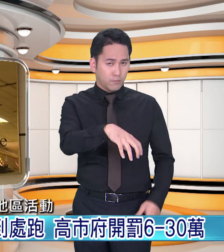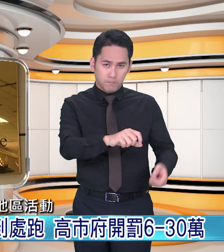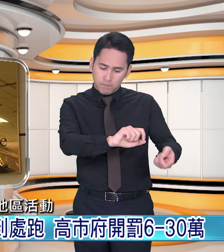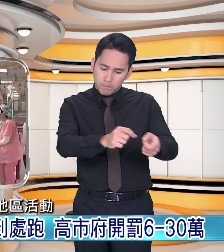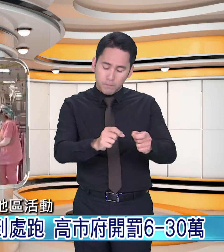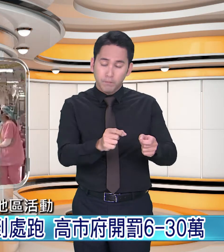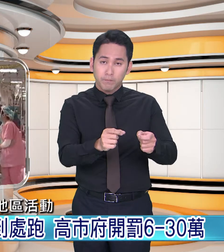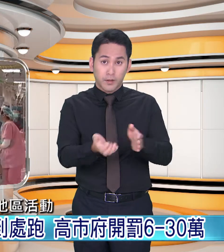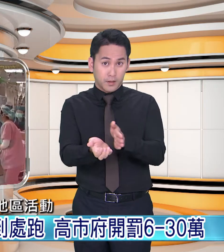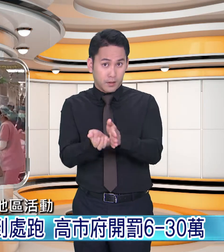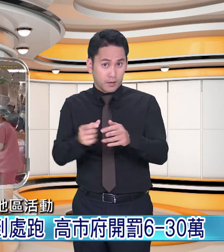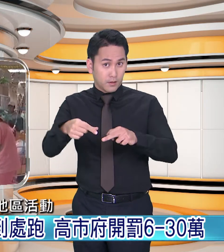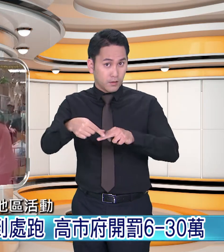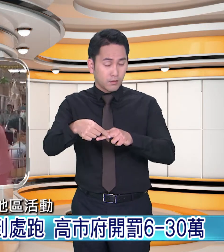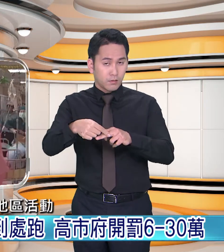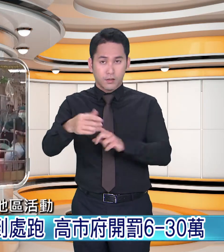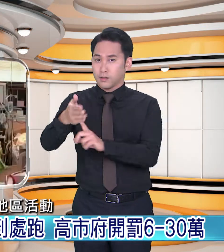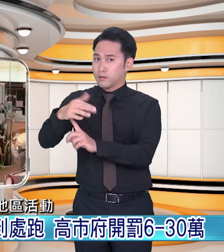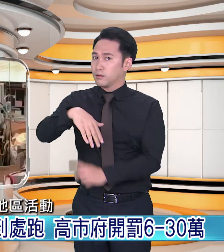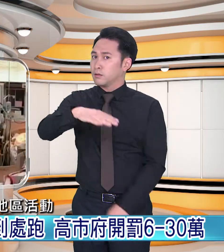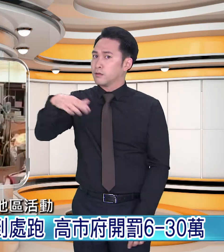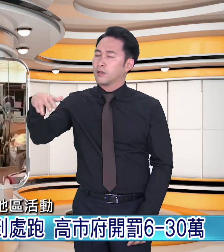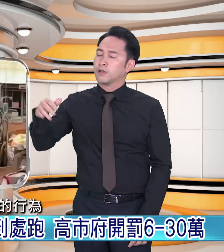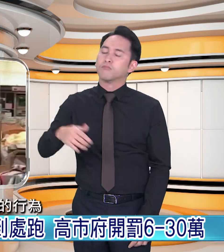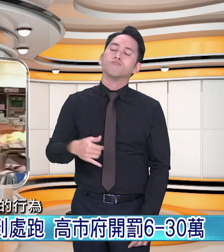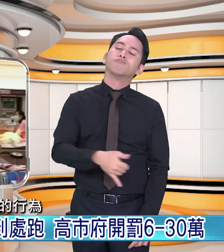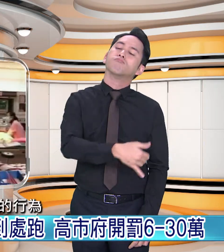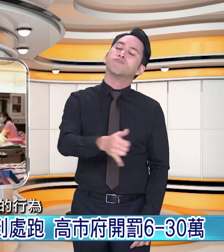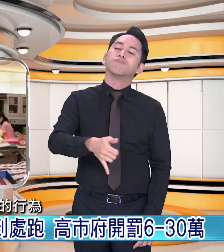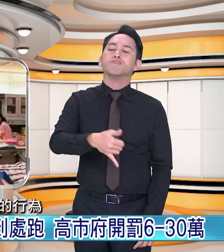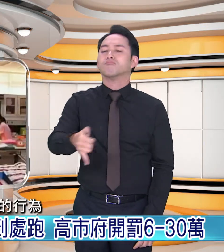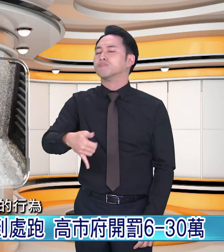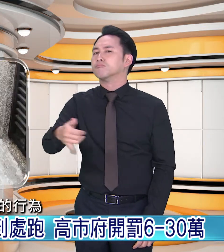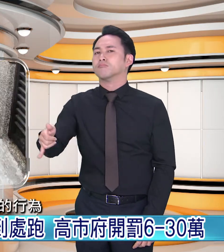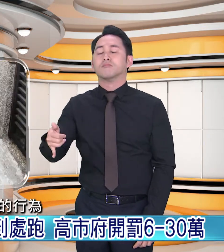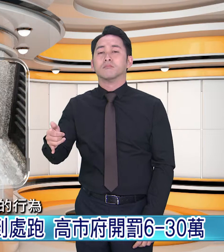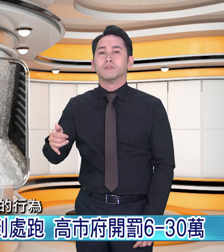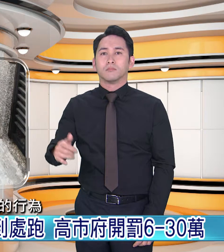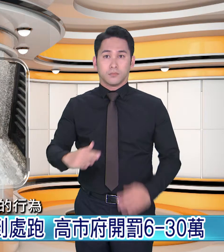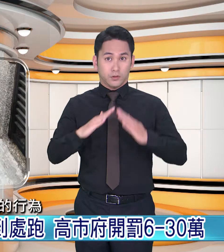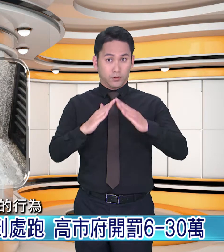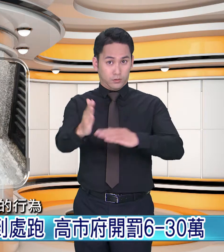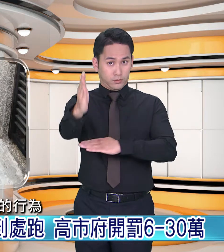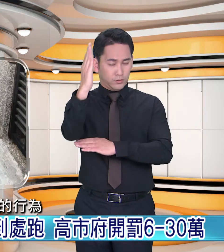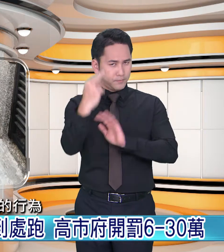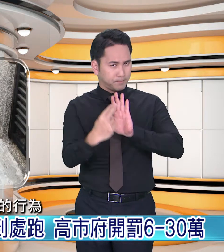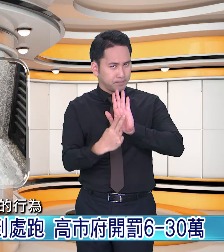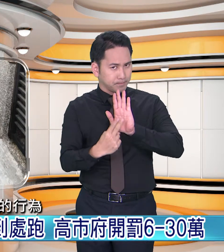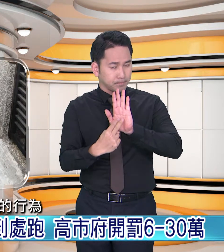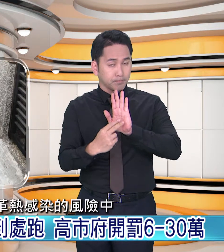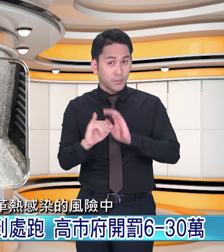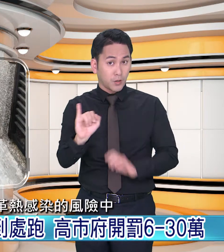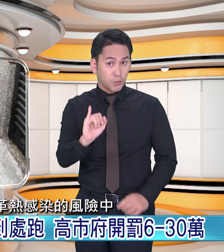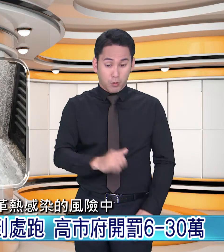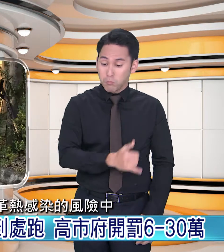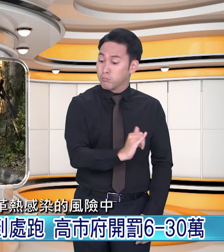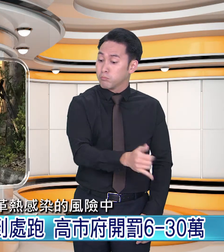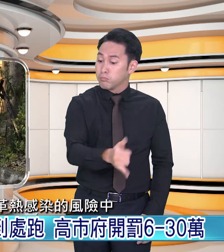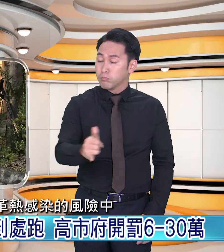前进还有旗山等地区活动。市政府表示，个案的行为使市民暴